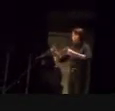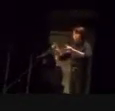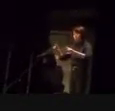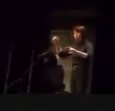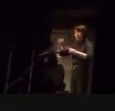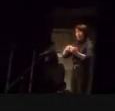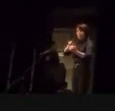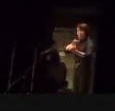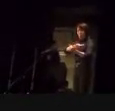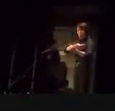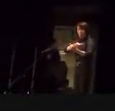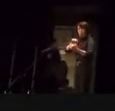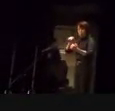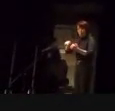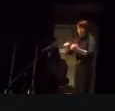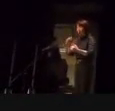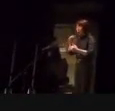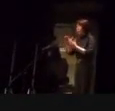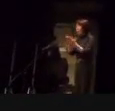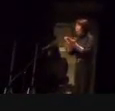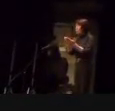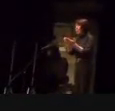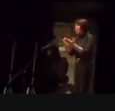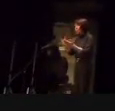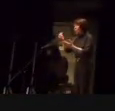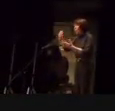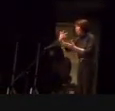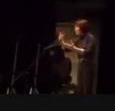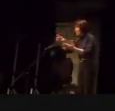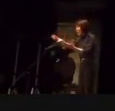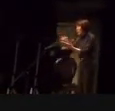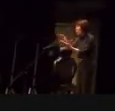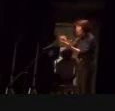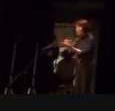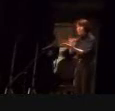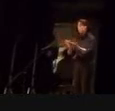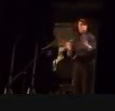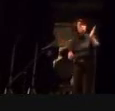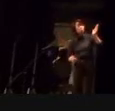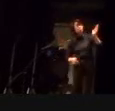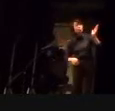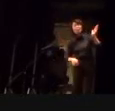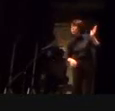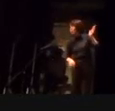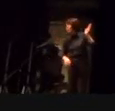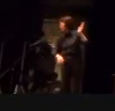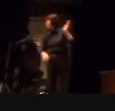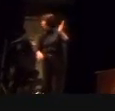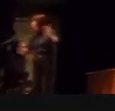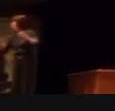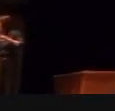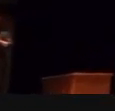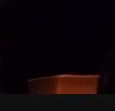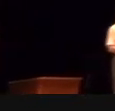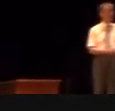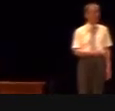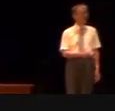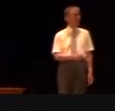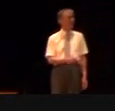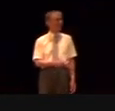電力 のパンフレットから取ってきた図ですけれども、東京電力は東京湾にたくさん